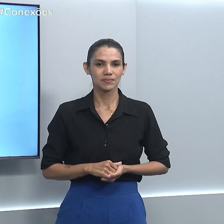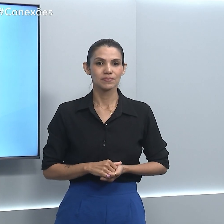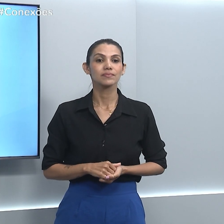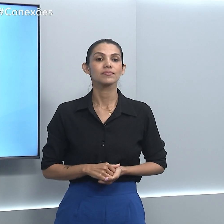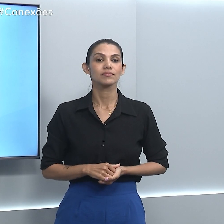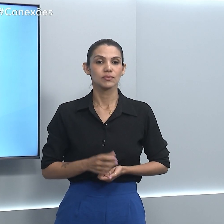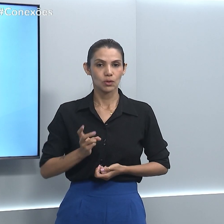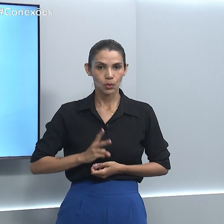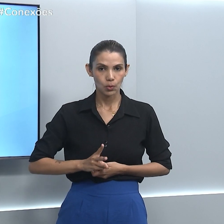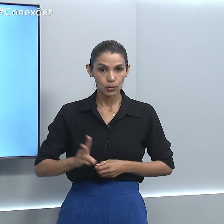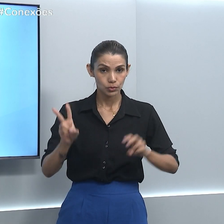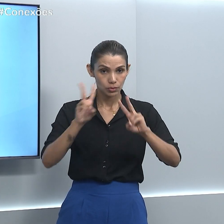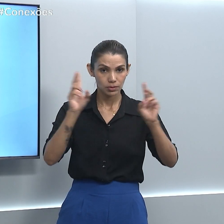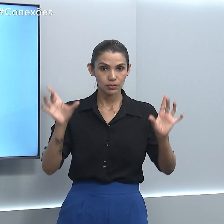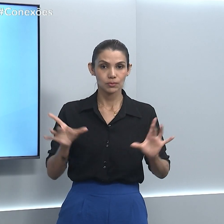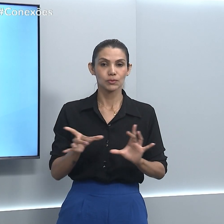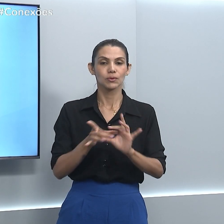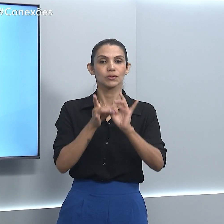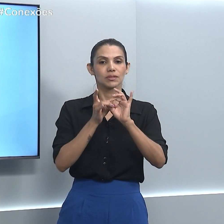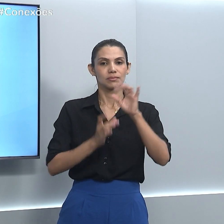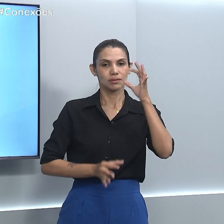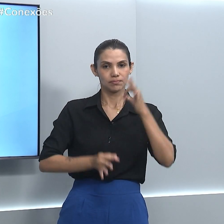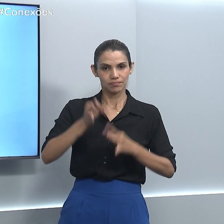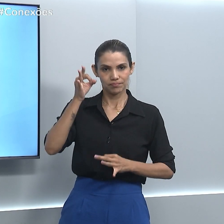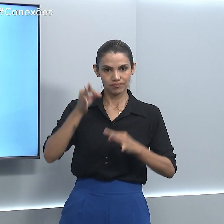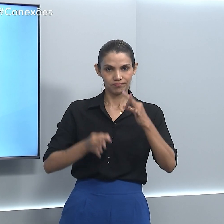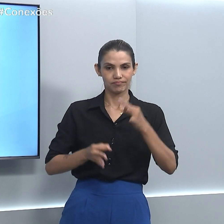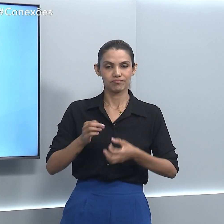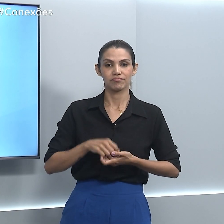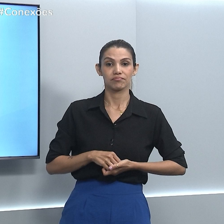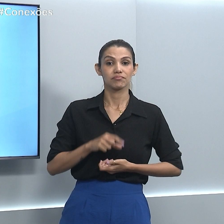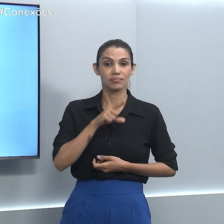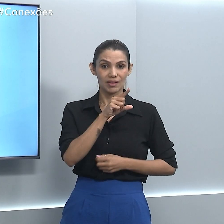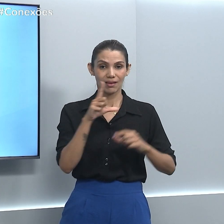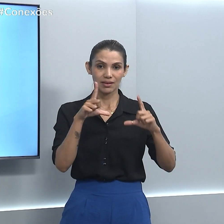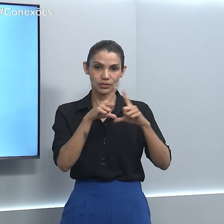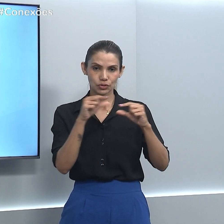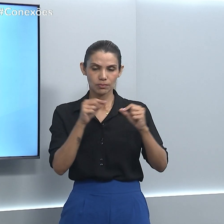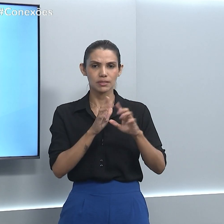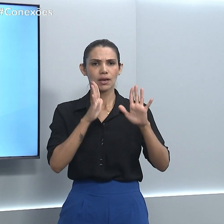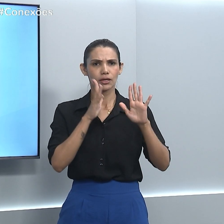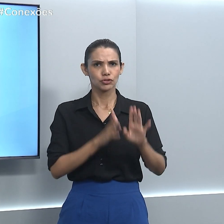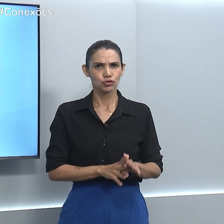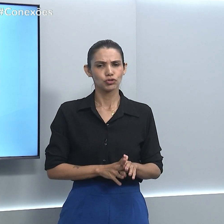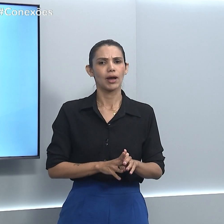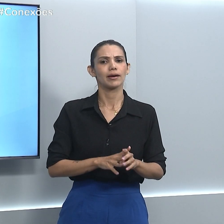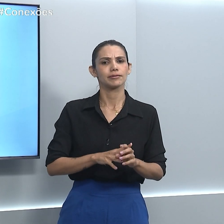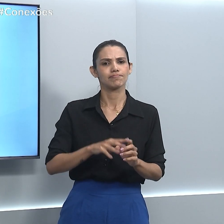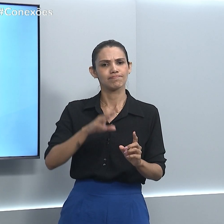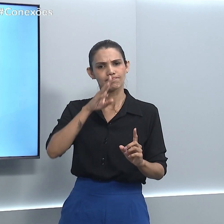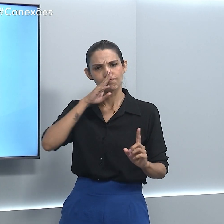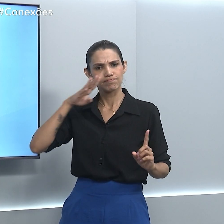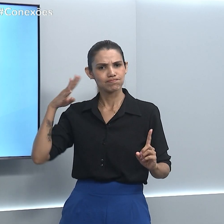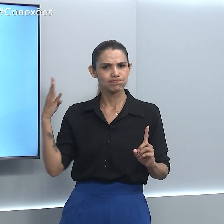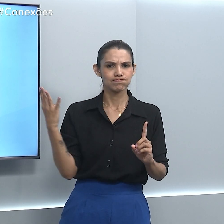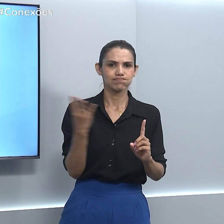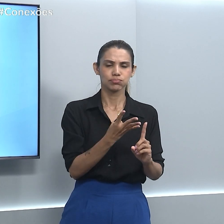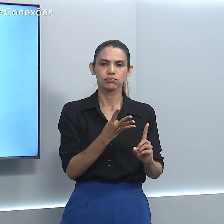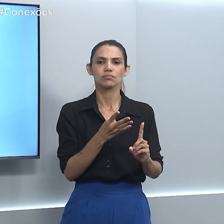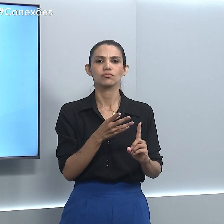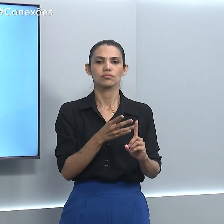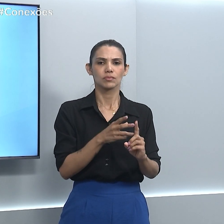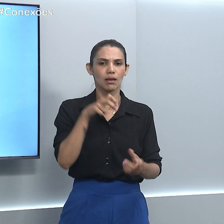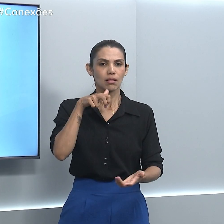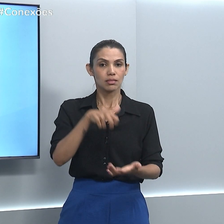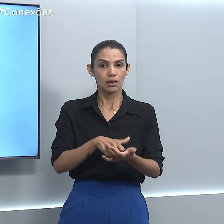E ainda sobre justiça, a Justiça de Brasília condenou o deputado Nicolas Ferreira, que aparece aí na foto,